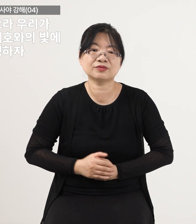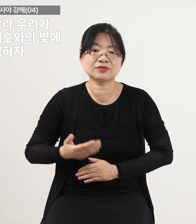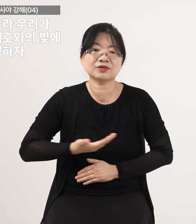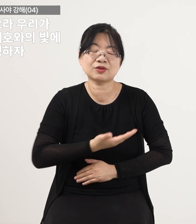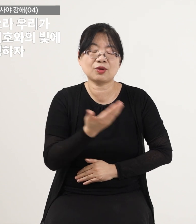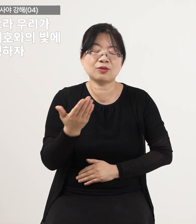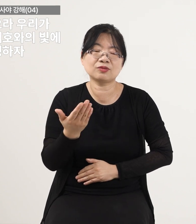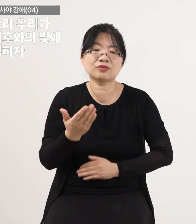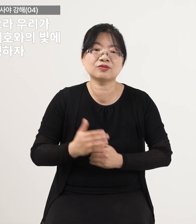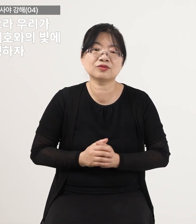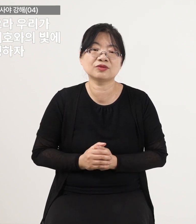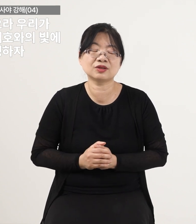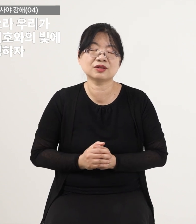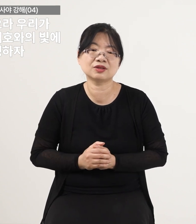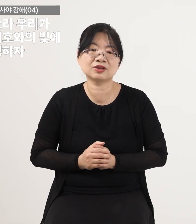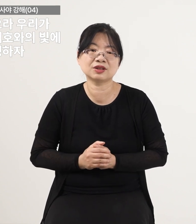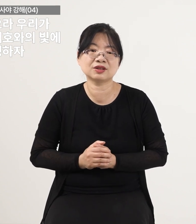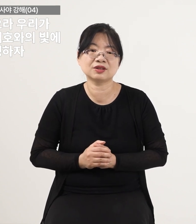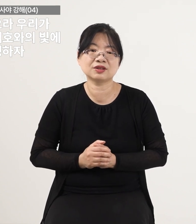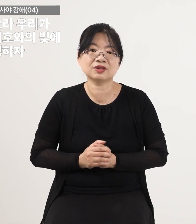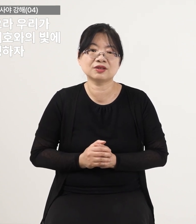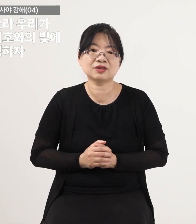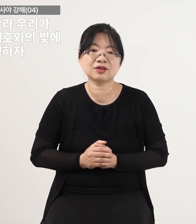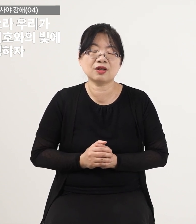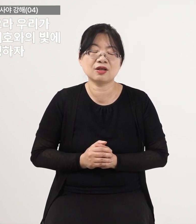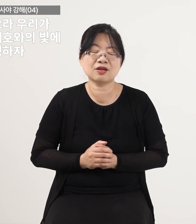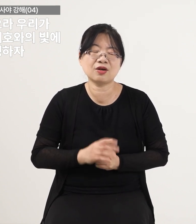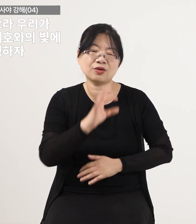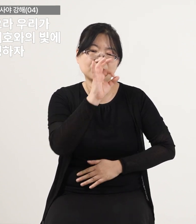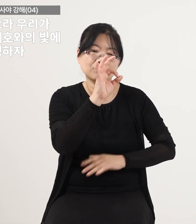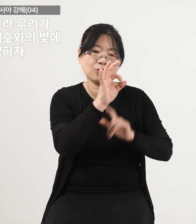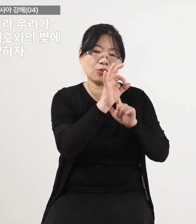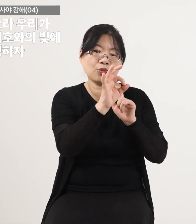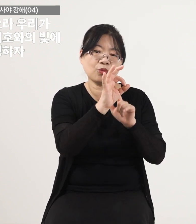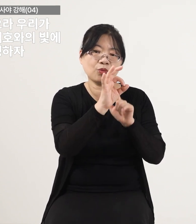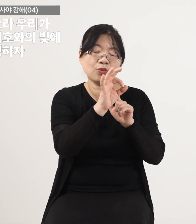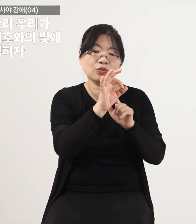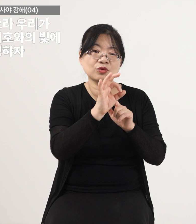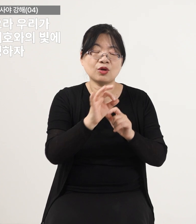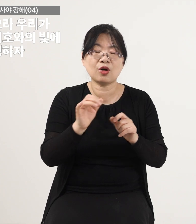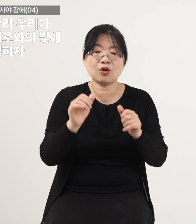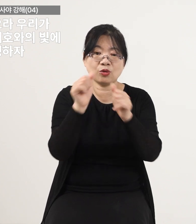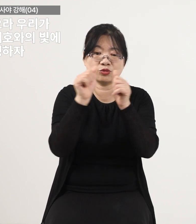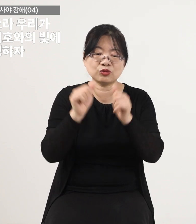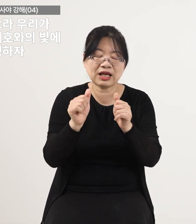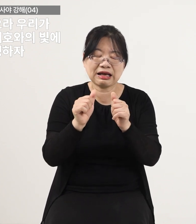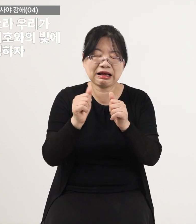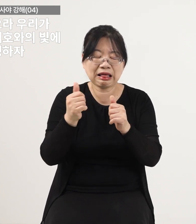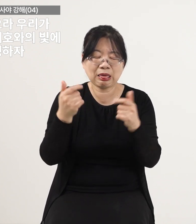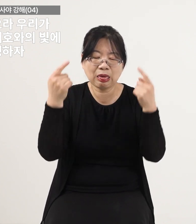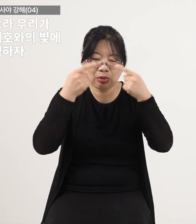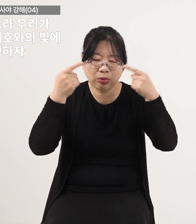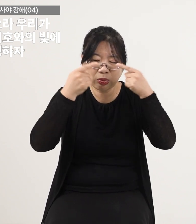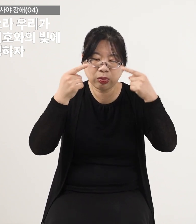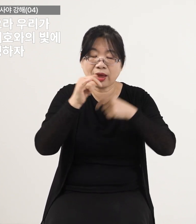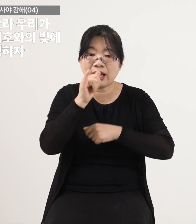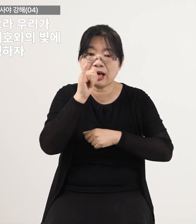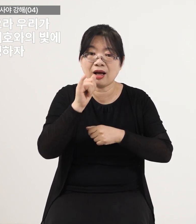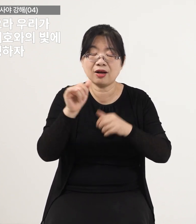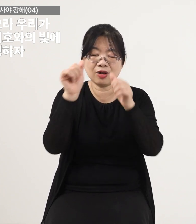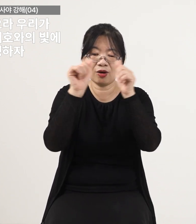어느 나라든지 이 만몬의 신이 우상이 되어 있는 데는